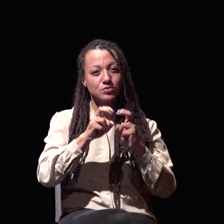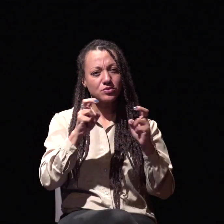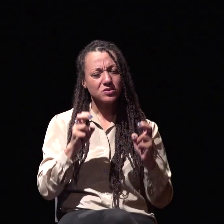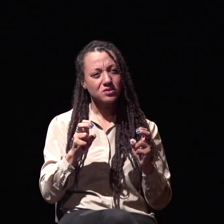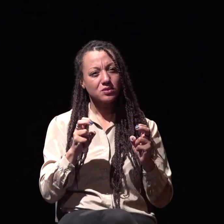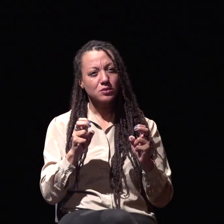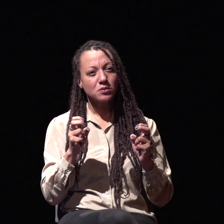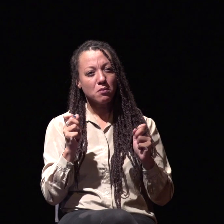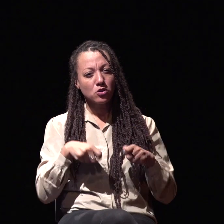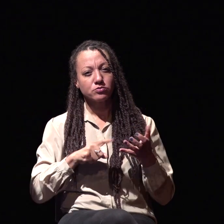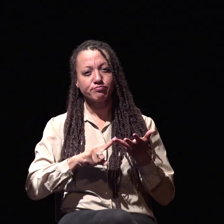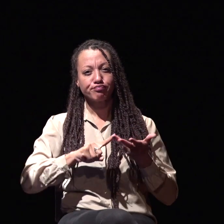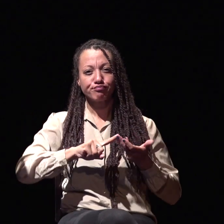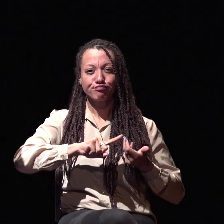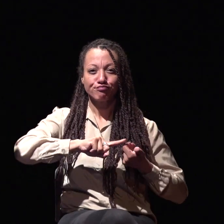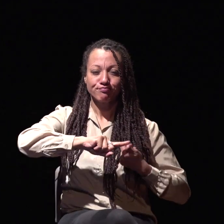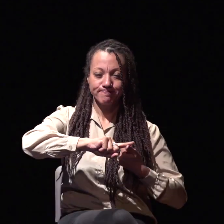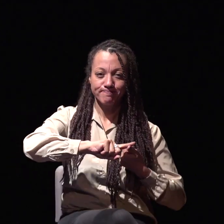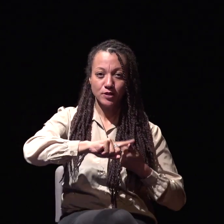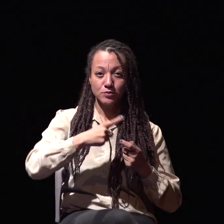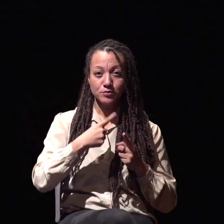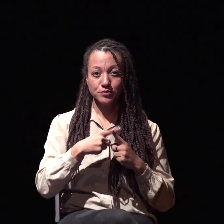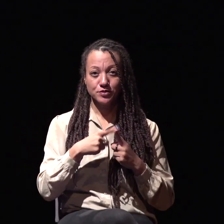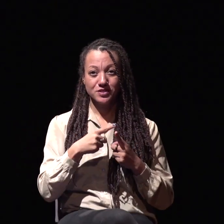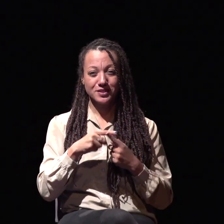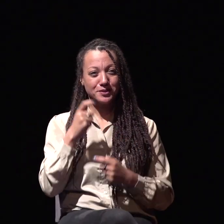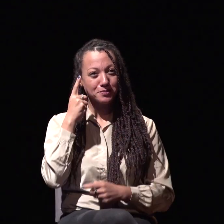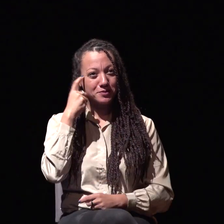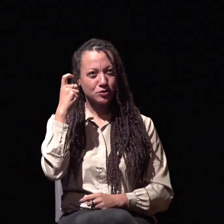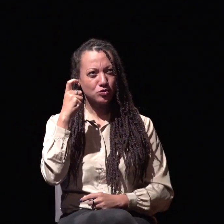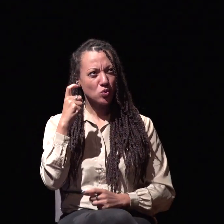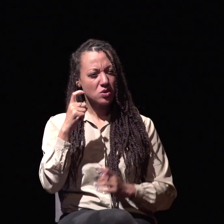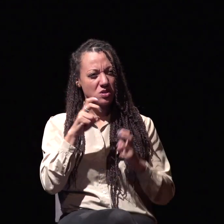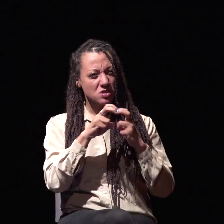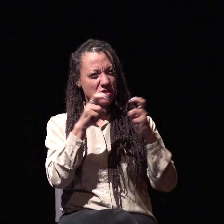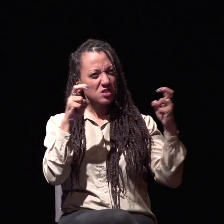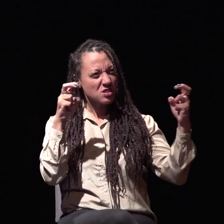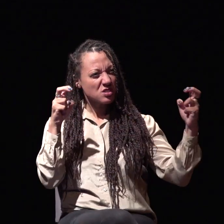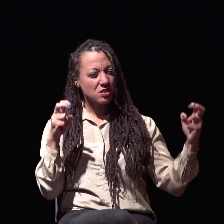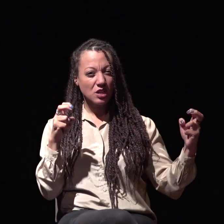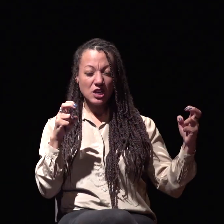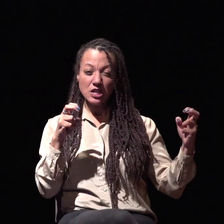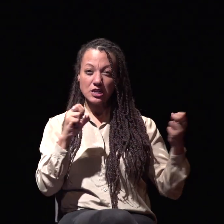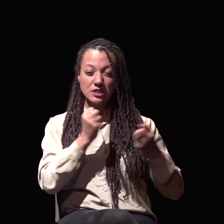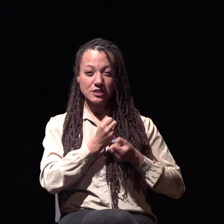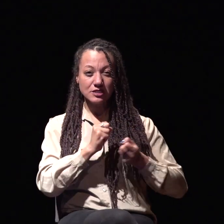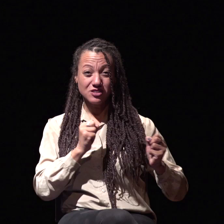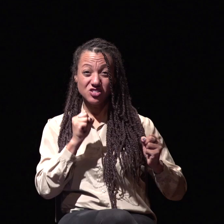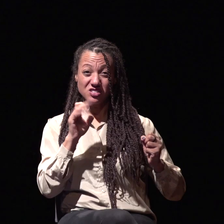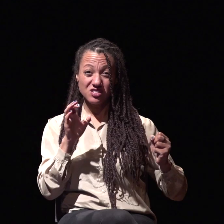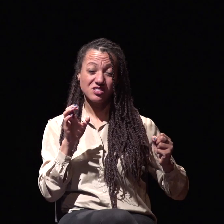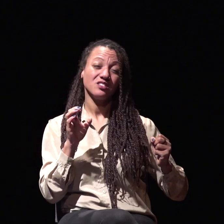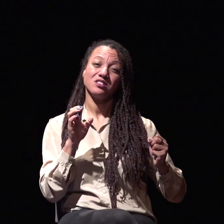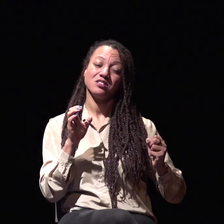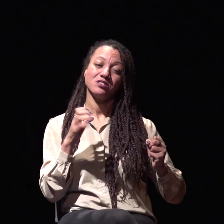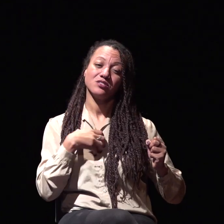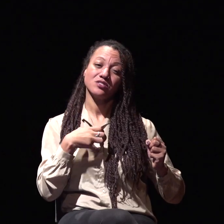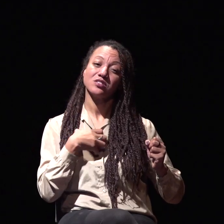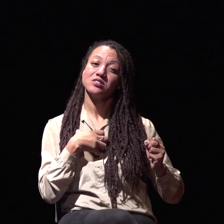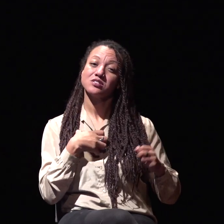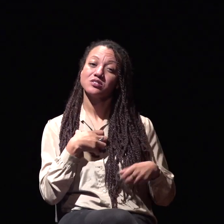pudesse vir a ter. Ela temia que um edifício de tais proporções, um esquema tão fechado em suas